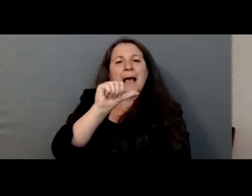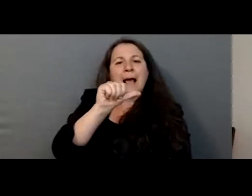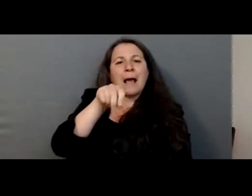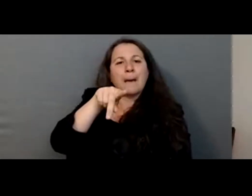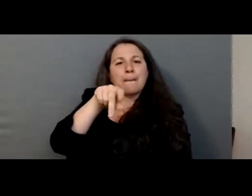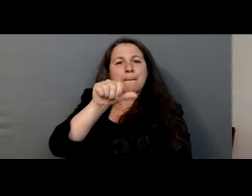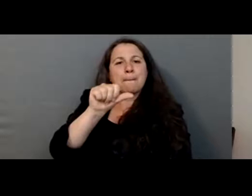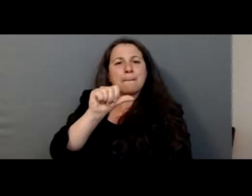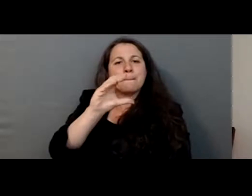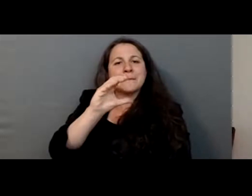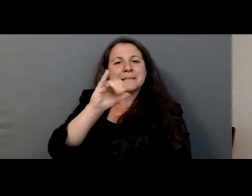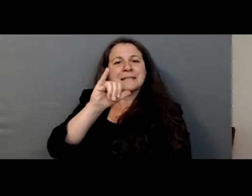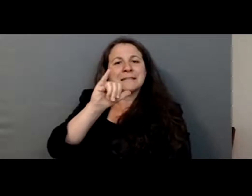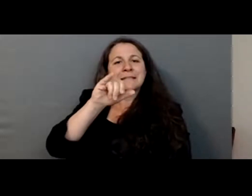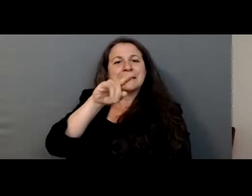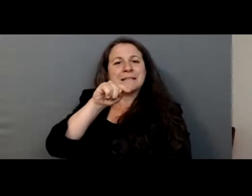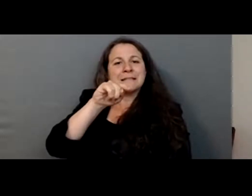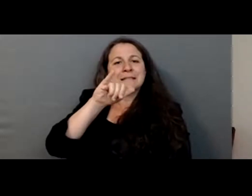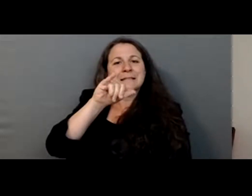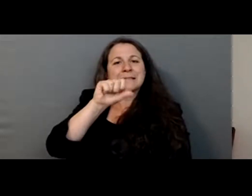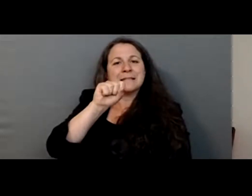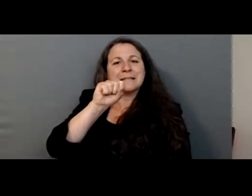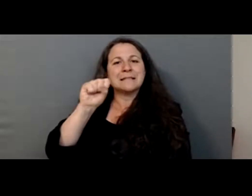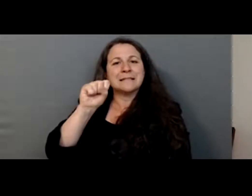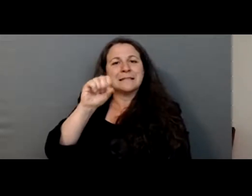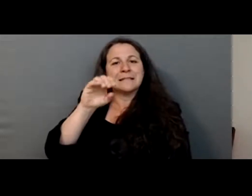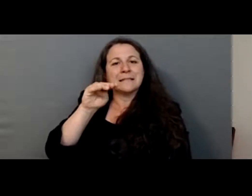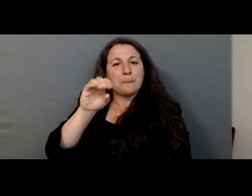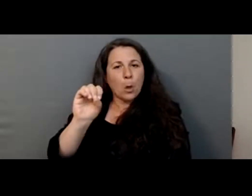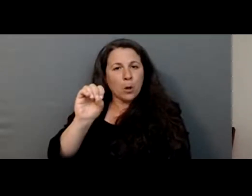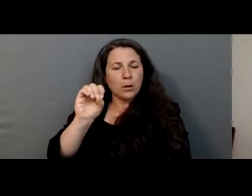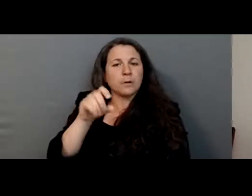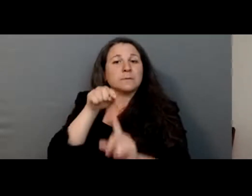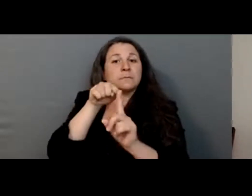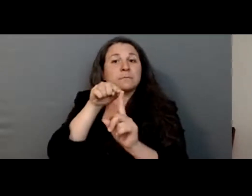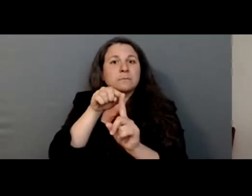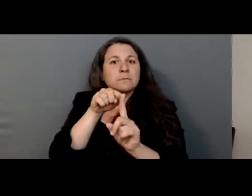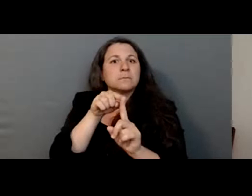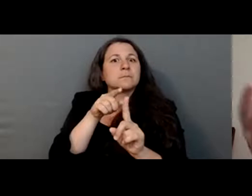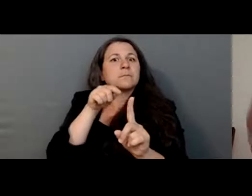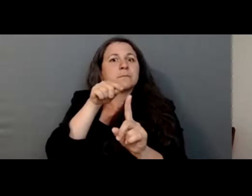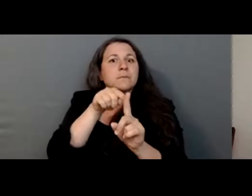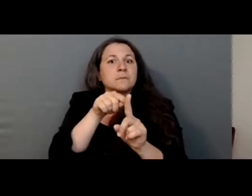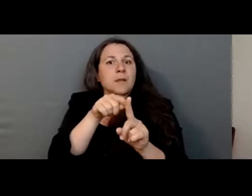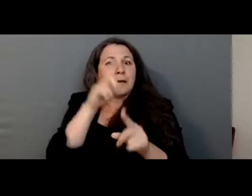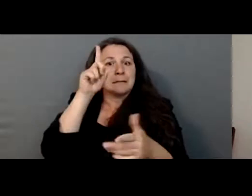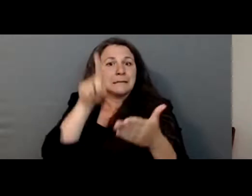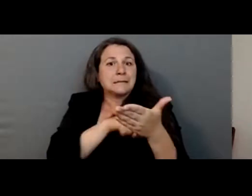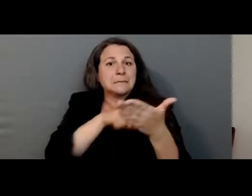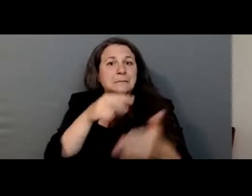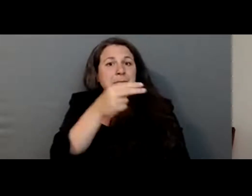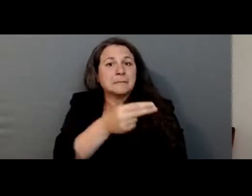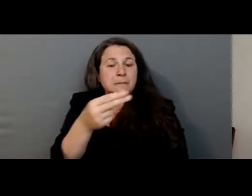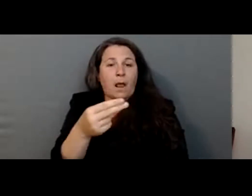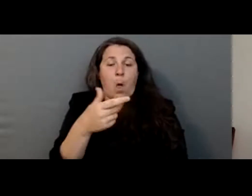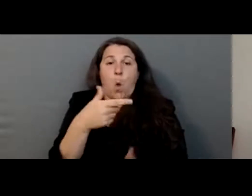Donc, à la Ligue, avec le travail d'ailleurs de Stéphanie et d'Elisabeth, j'ai été vite convaincu, en fait, qu'au contraire, il fallait mettre de l'avant ce mot.